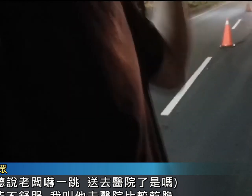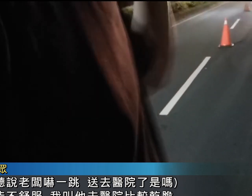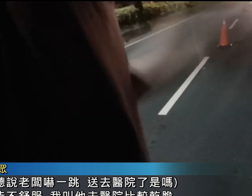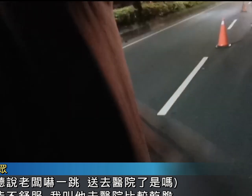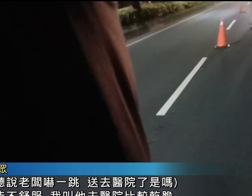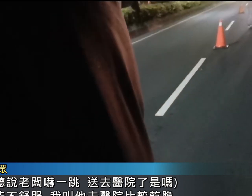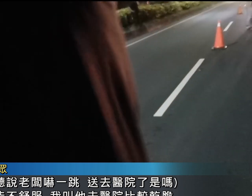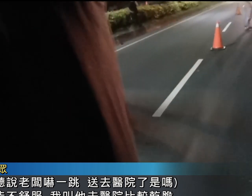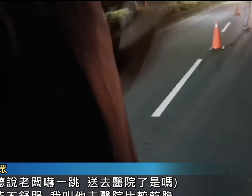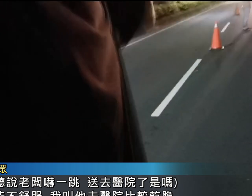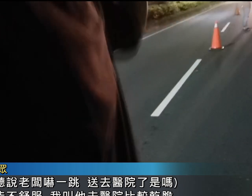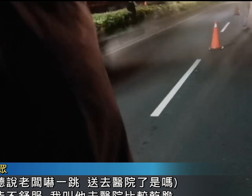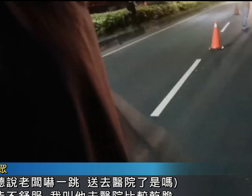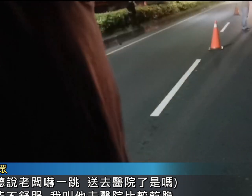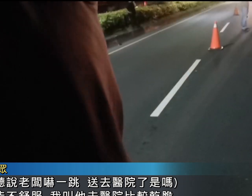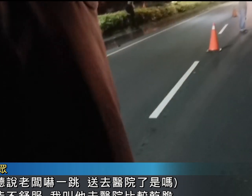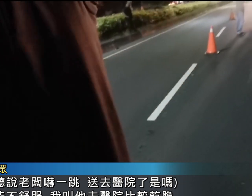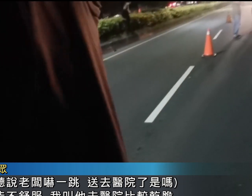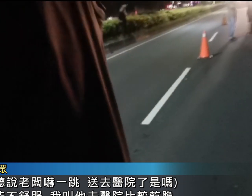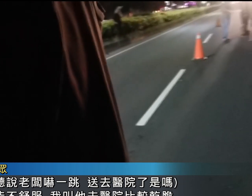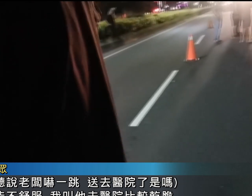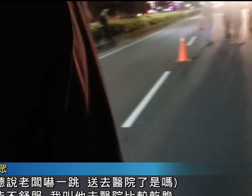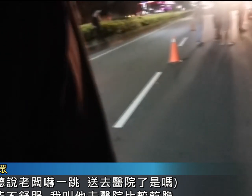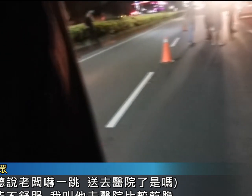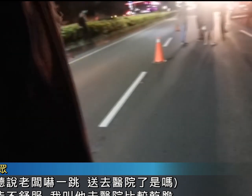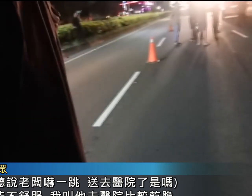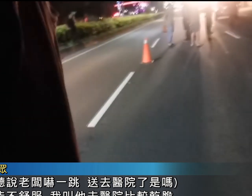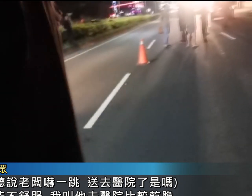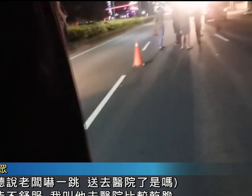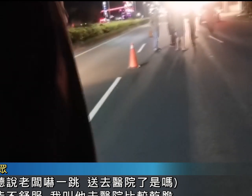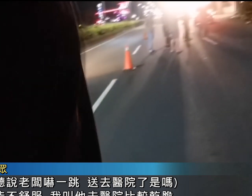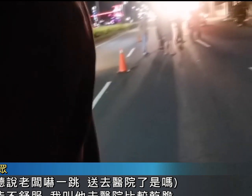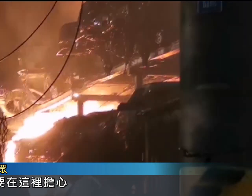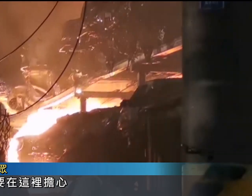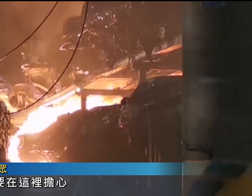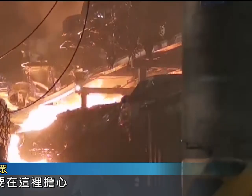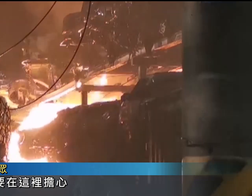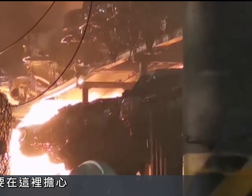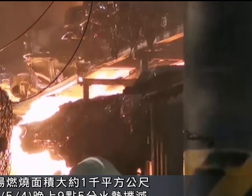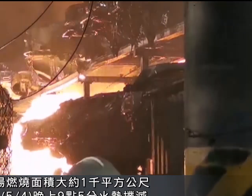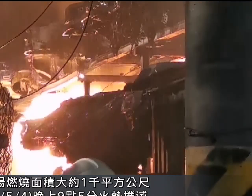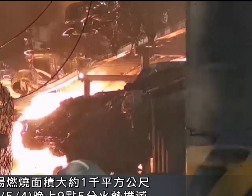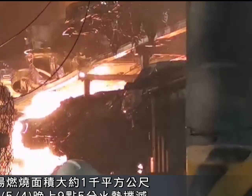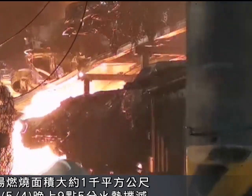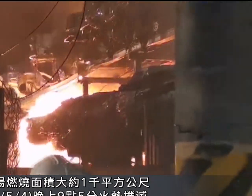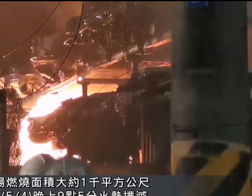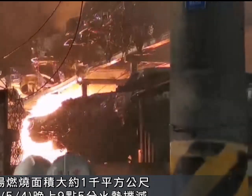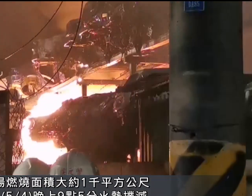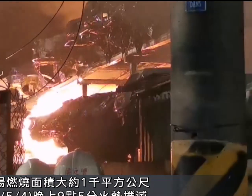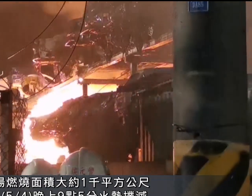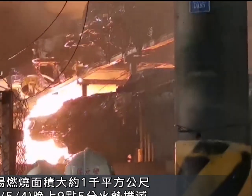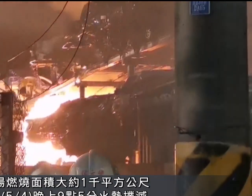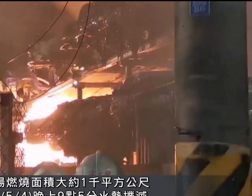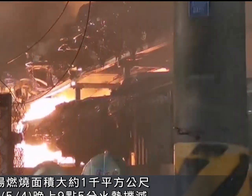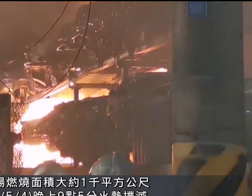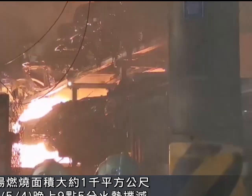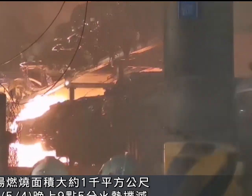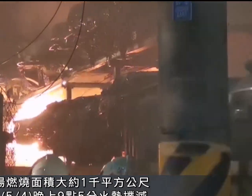爽快吧。哦，我叫伊去病院较贵点。哦，啊免一只烦恼。 现场燃烧面积大约1000平方公尺，在晚